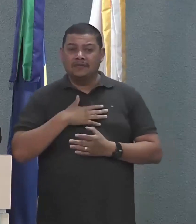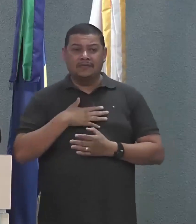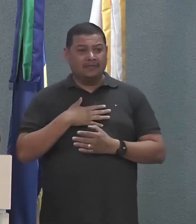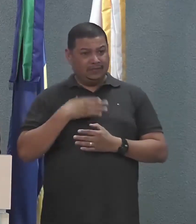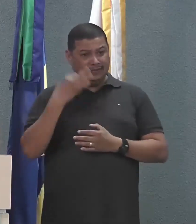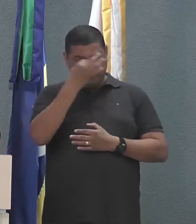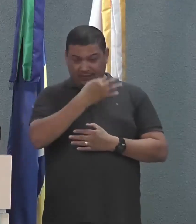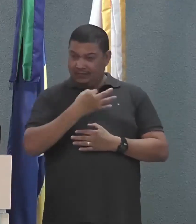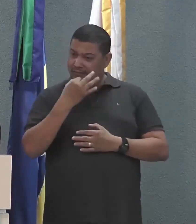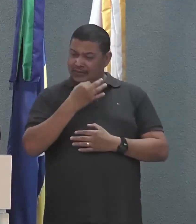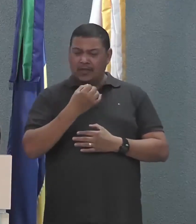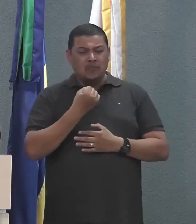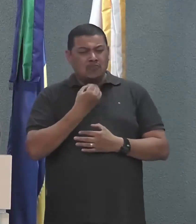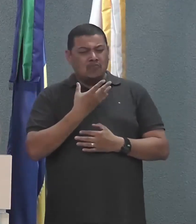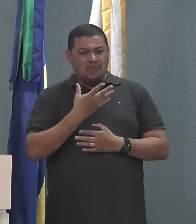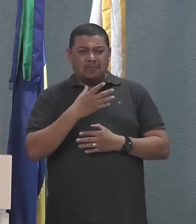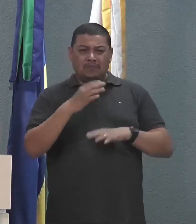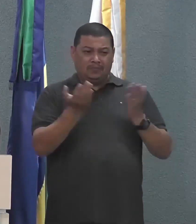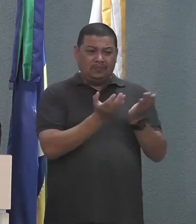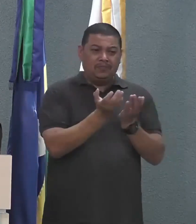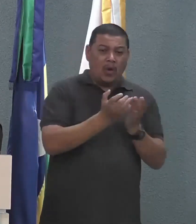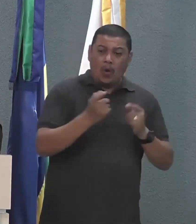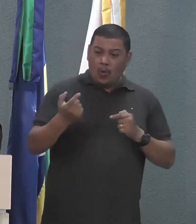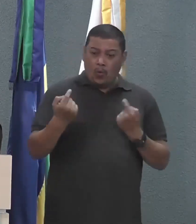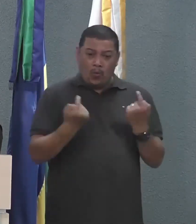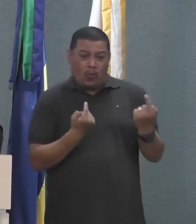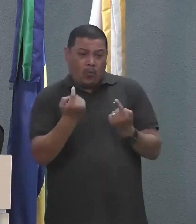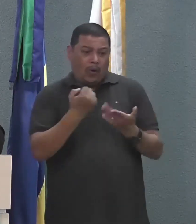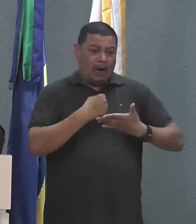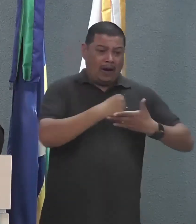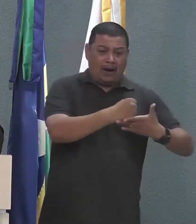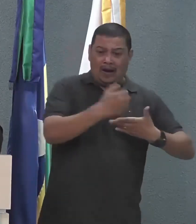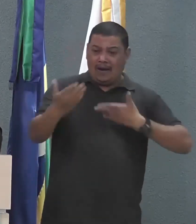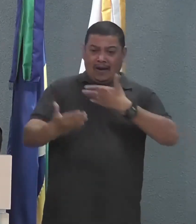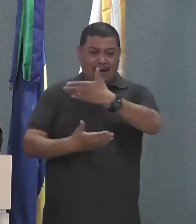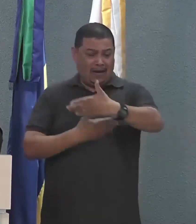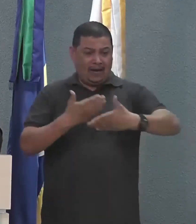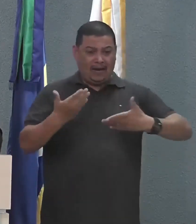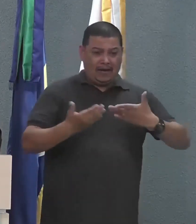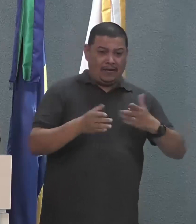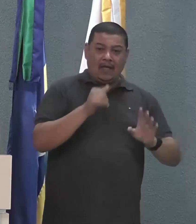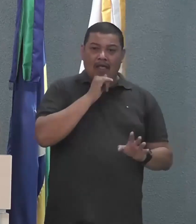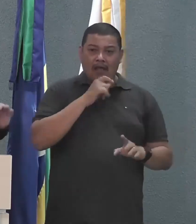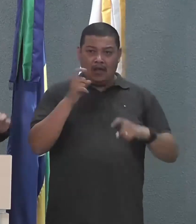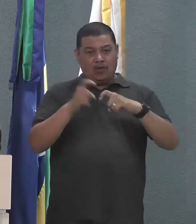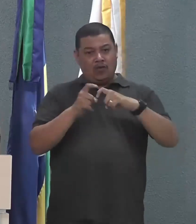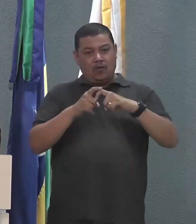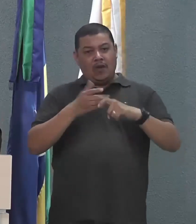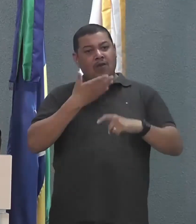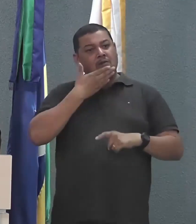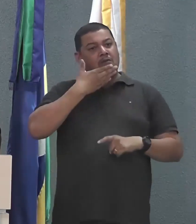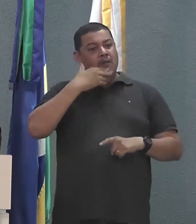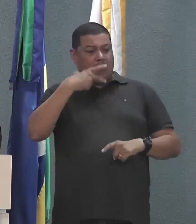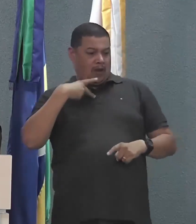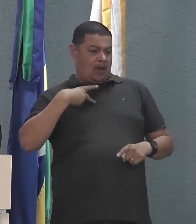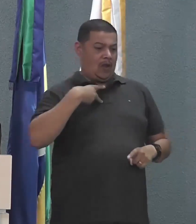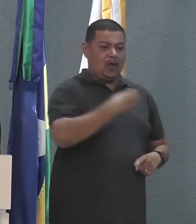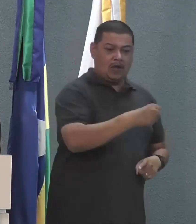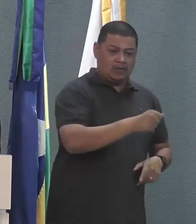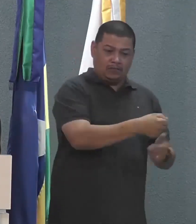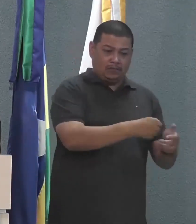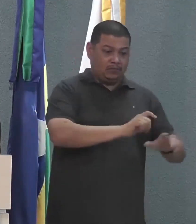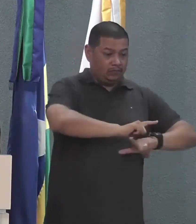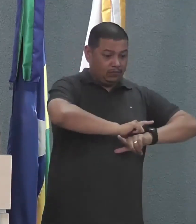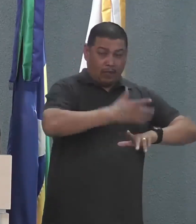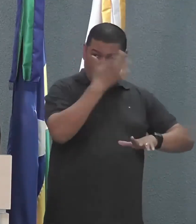servidor público é que um depende do outro. Não tem essa questão de o médico ser melhor do que a zeladora, ou de